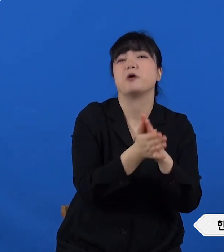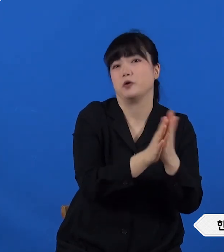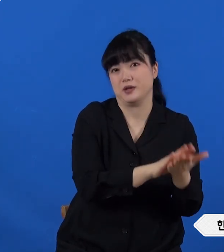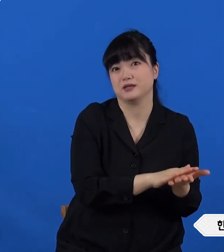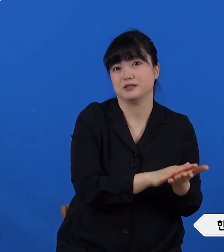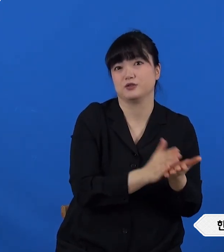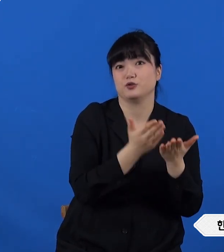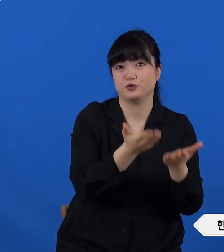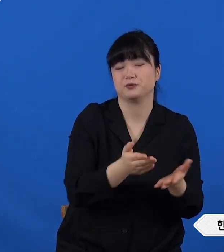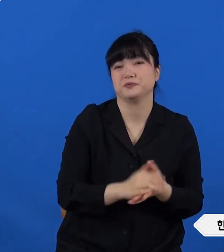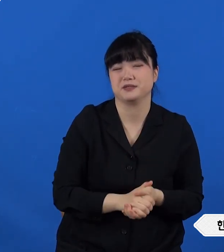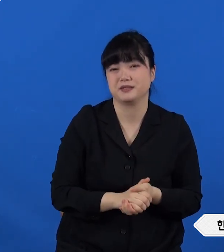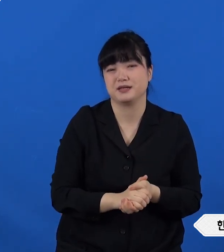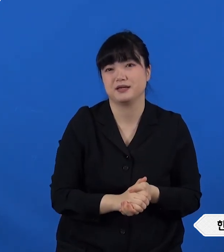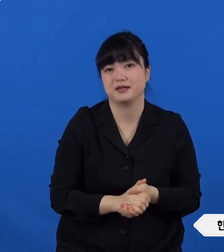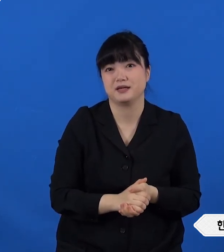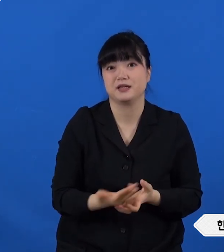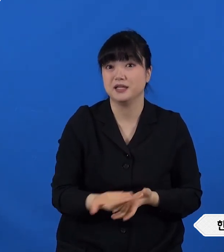있습니다. 여러분,